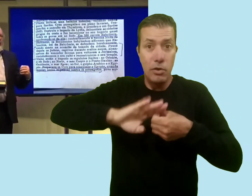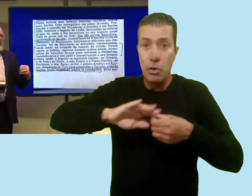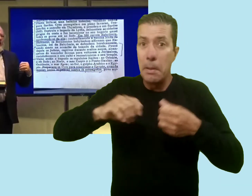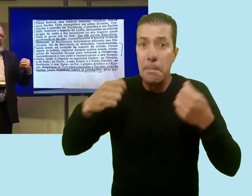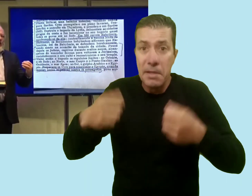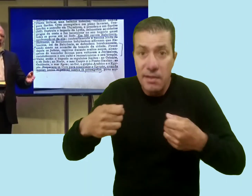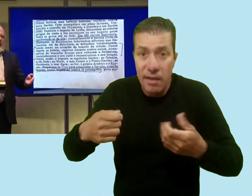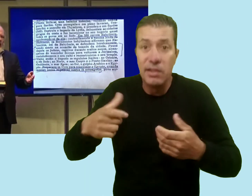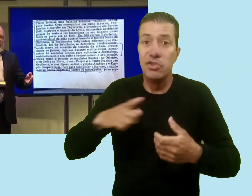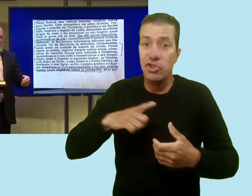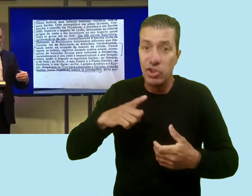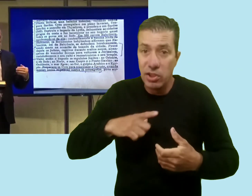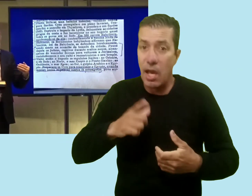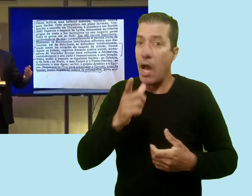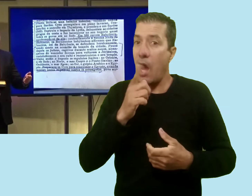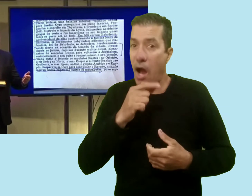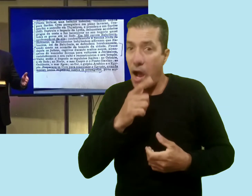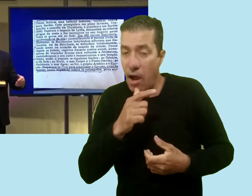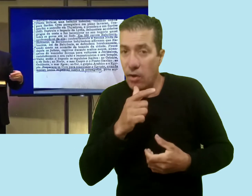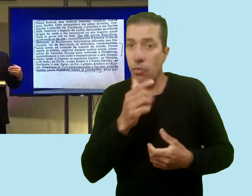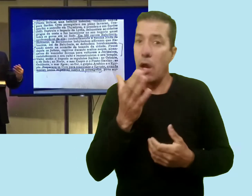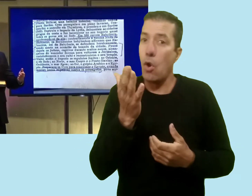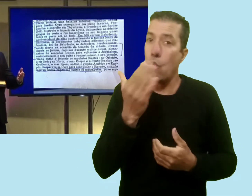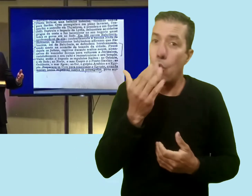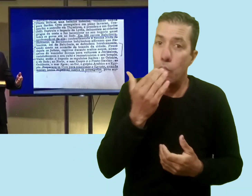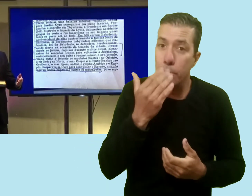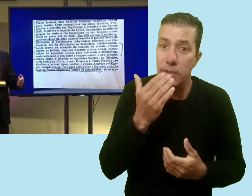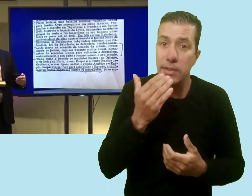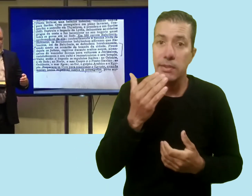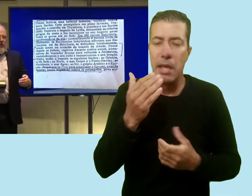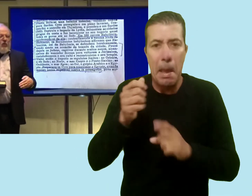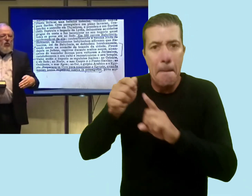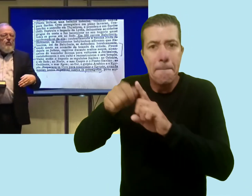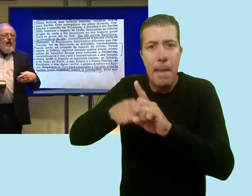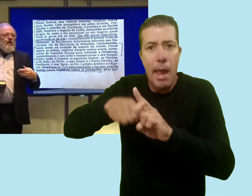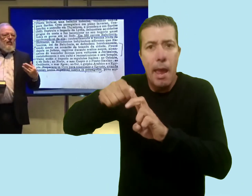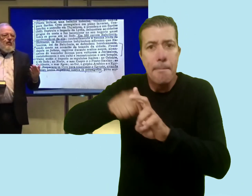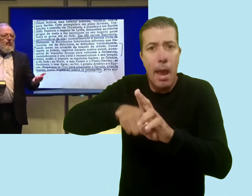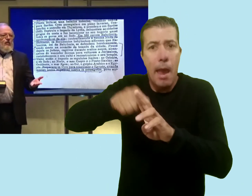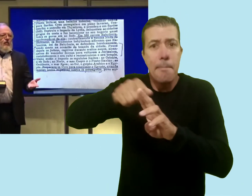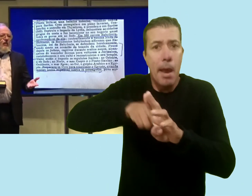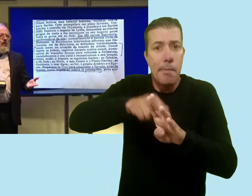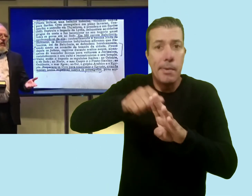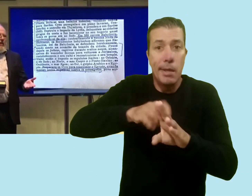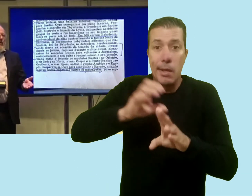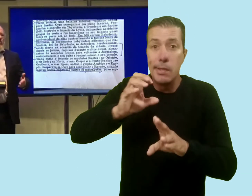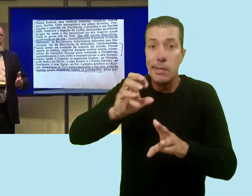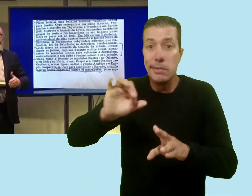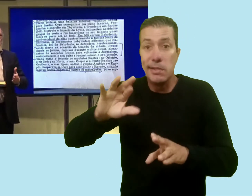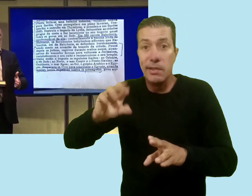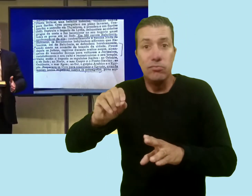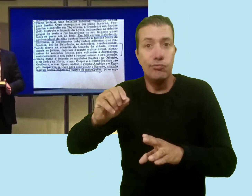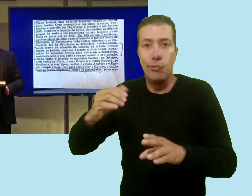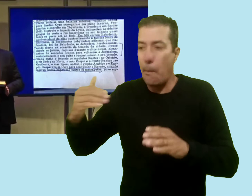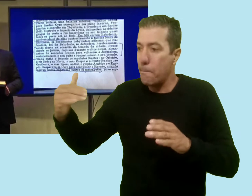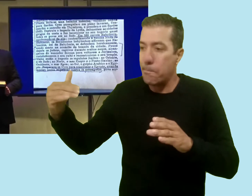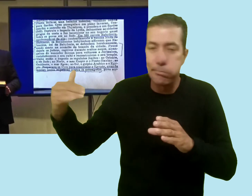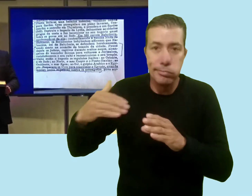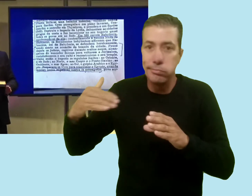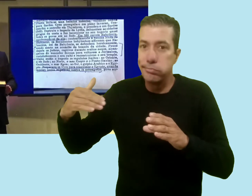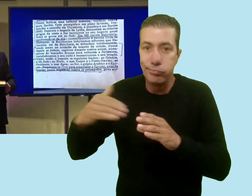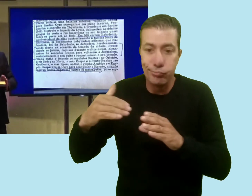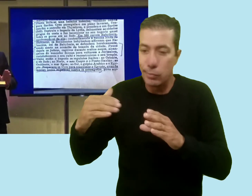Babilônia precisava, ela tinha lá dentro, ela tinha água, ela tinha comida, e o cerco durou meses. E o Ciro não conseguia entrar